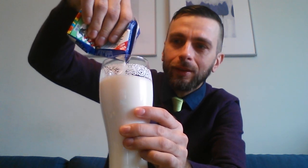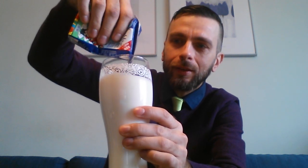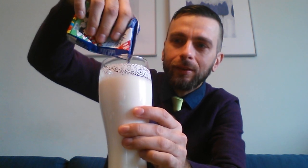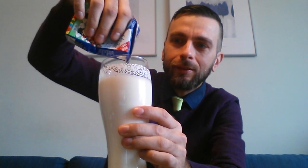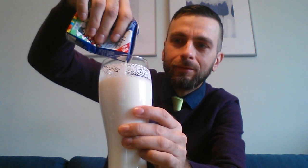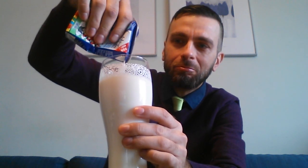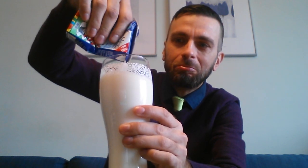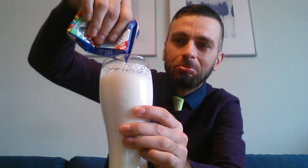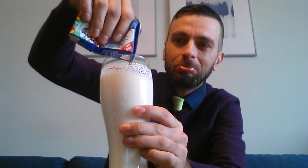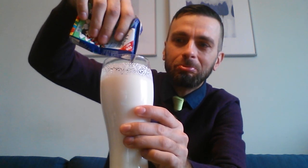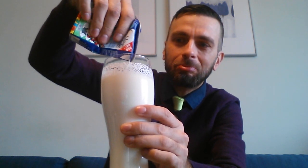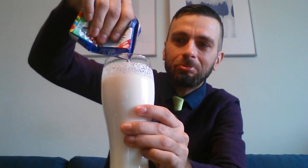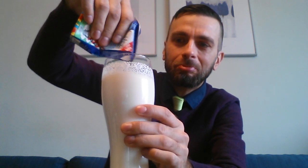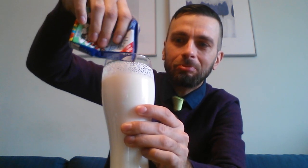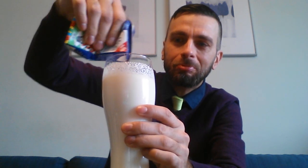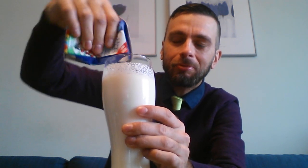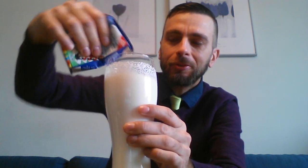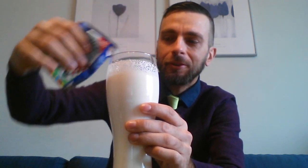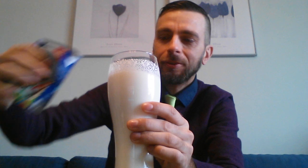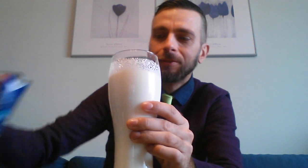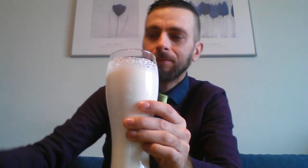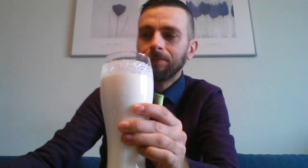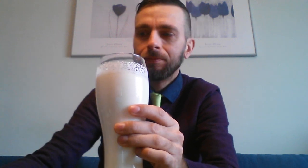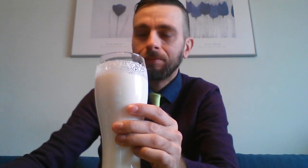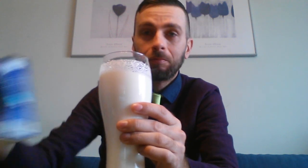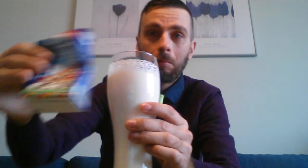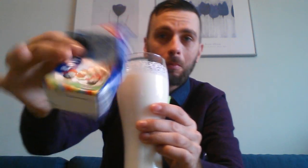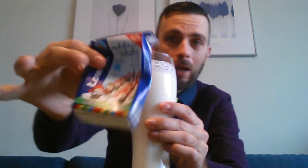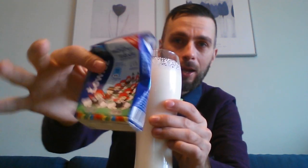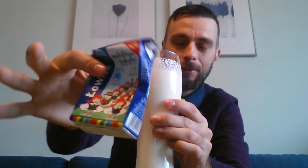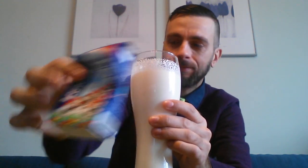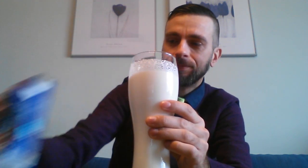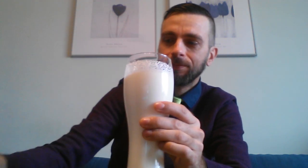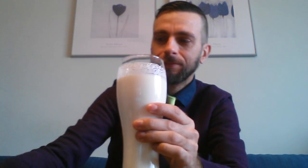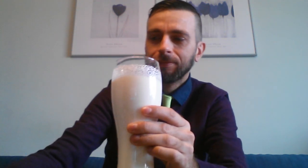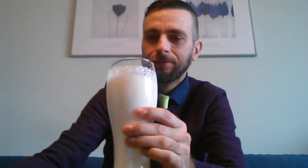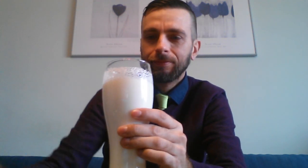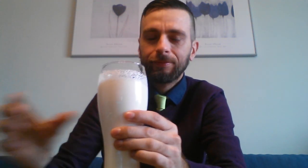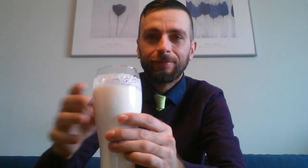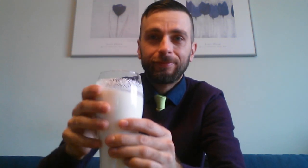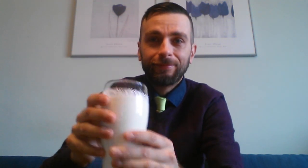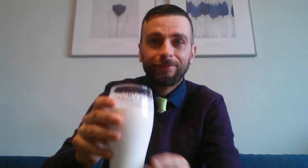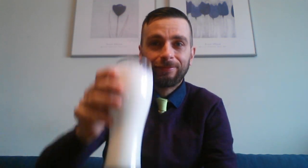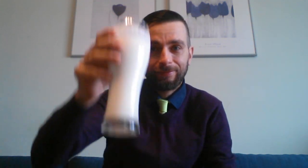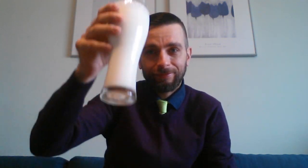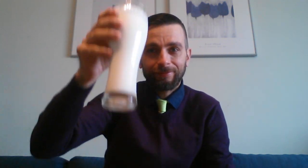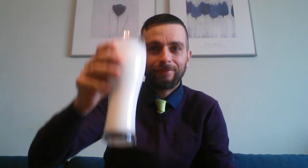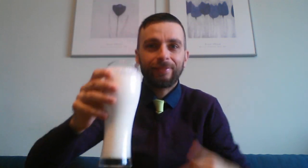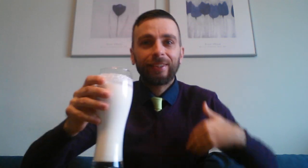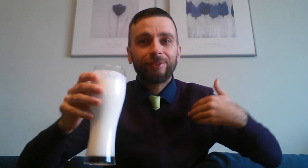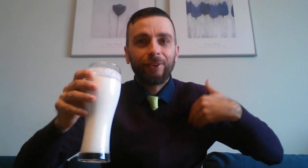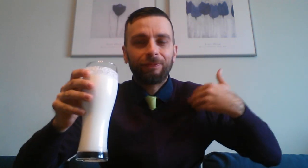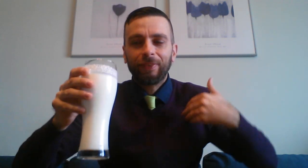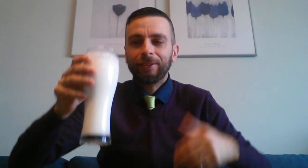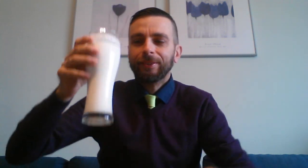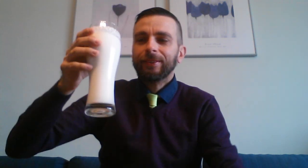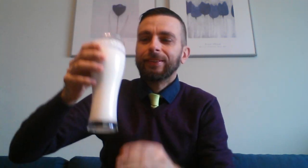Wszystko zależy również od tego, jaki będzie kurs euro. Jeśli będzie kurs wyższy jak w tamtym roku, czyli na 4,50, to on może nam